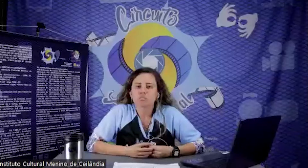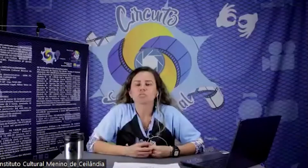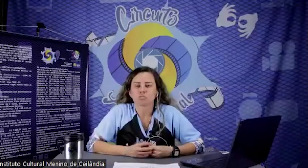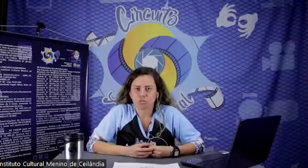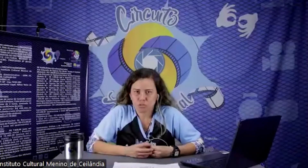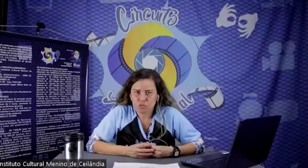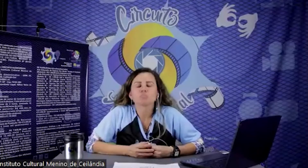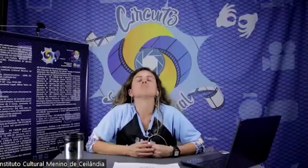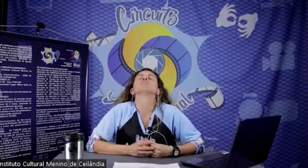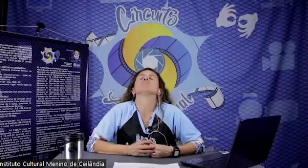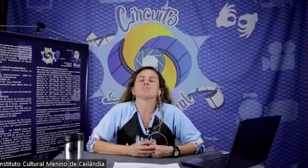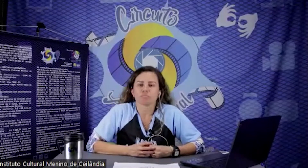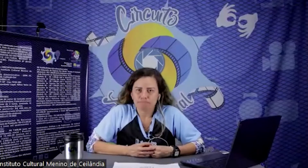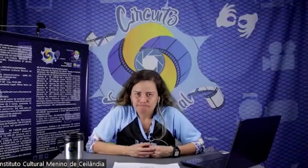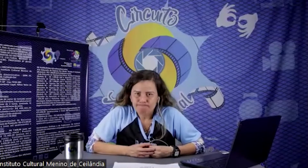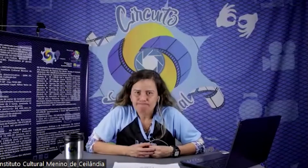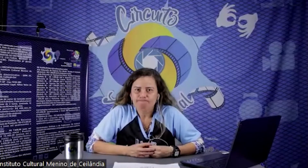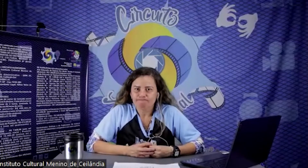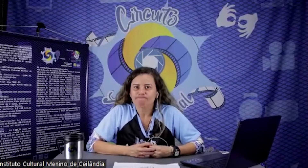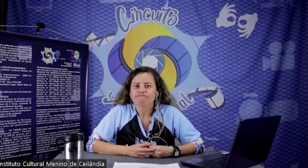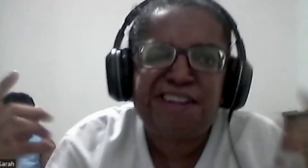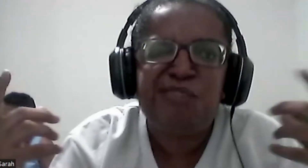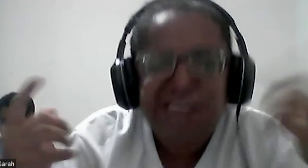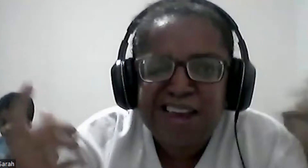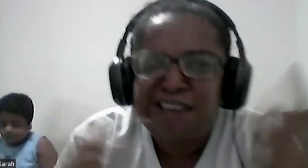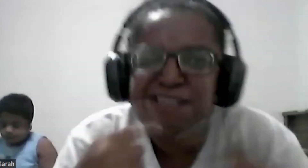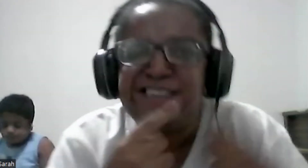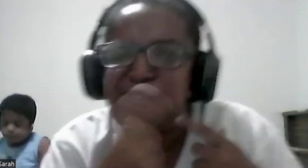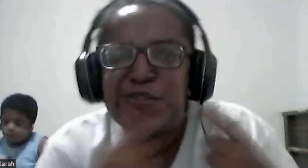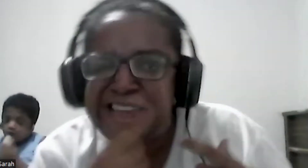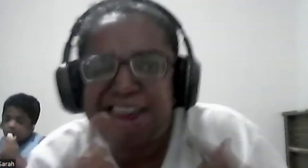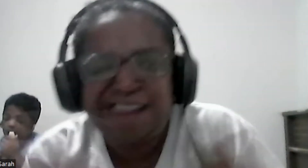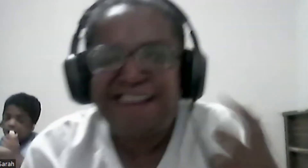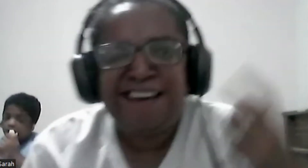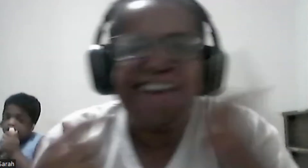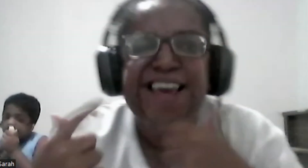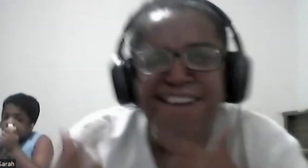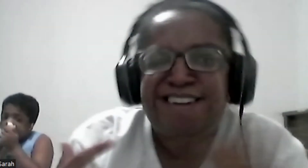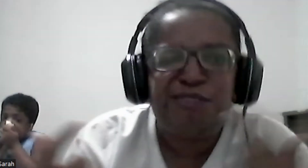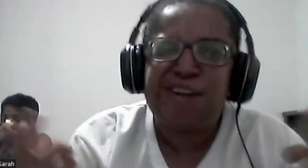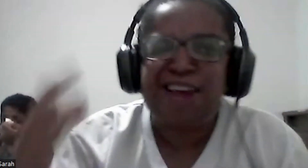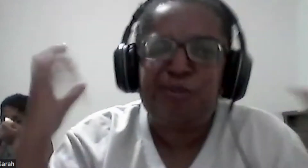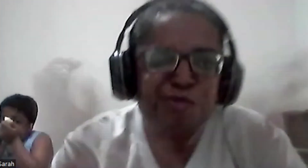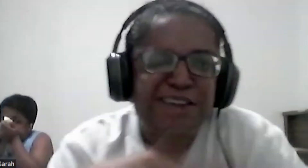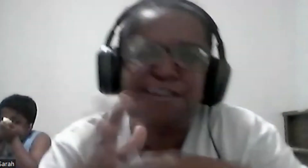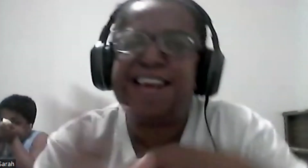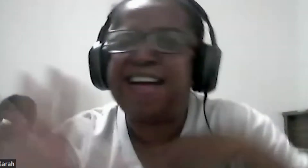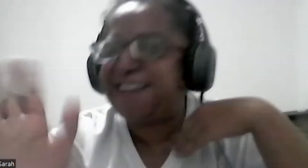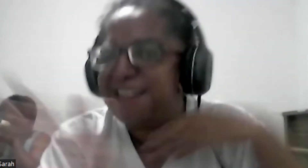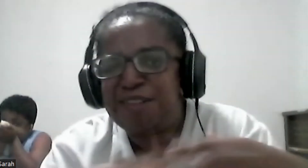Isso. incluída, mas sabe o surdo assim, falando o quê? Meio Tentando voando, né? ler, tentando ler, não escutava nada, às vezes eu não